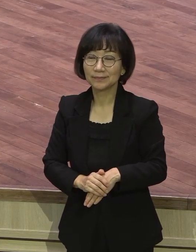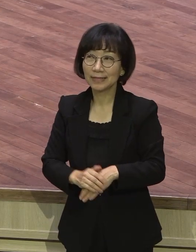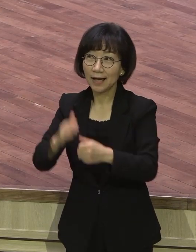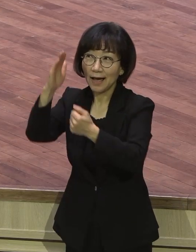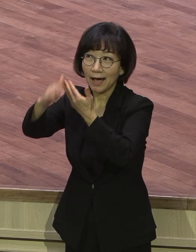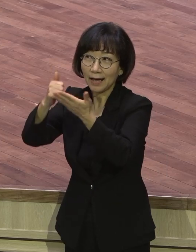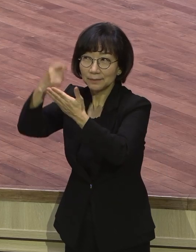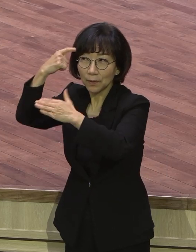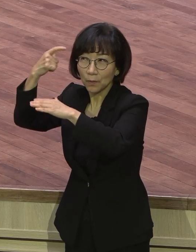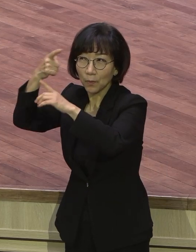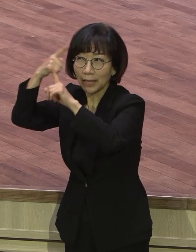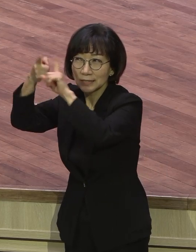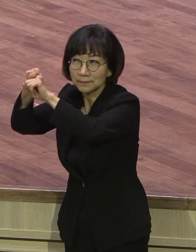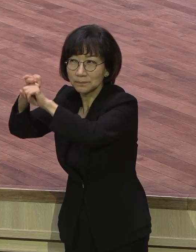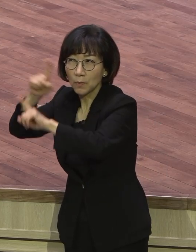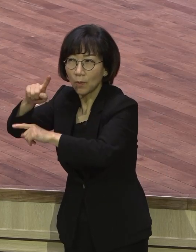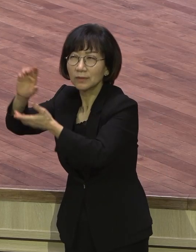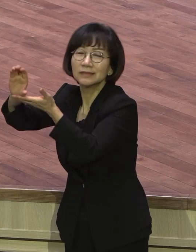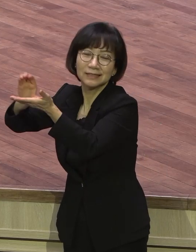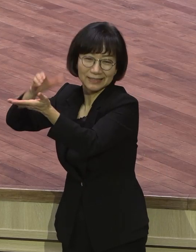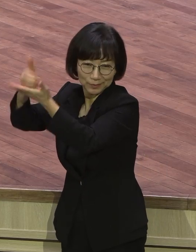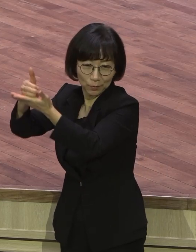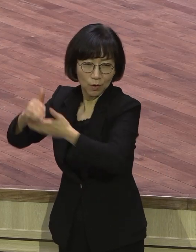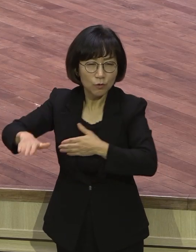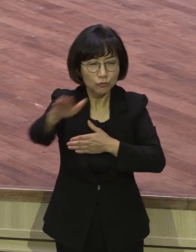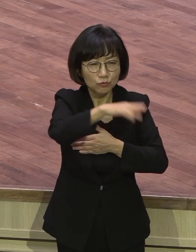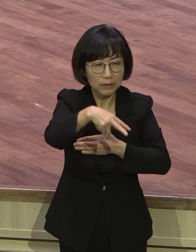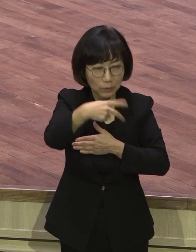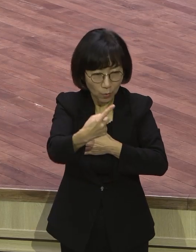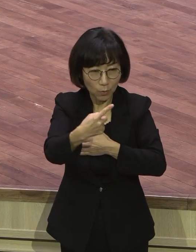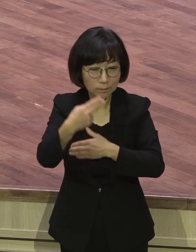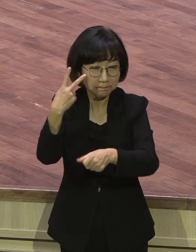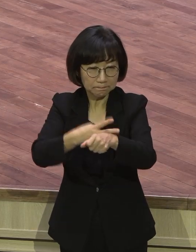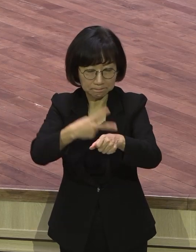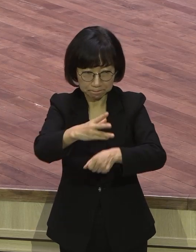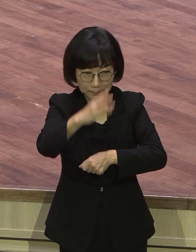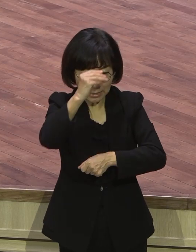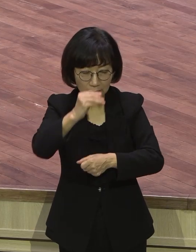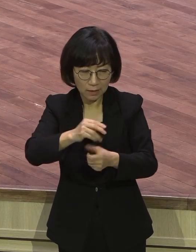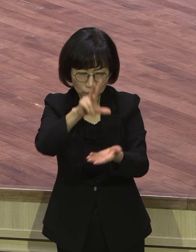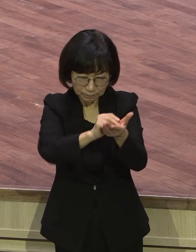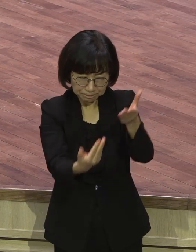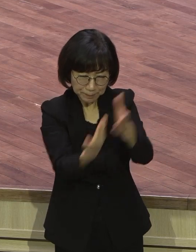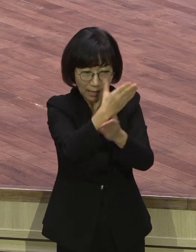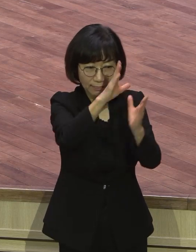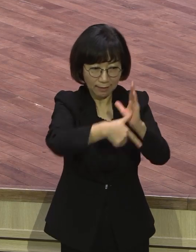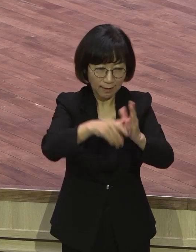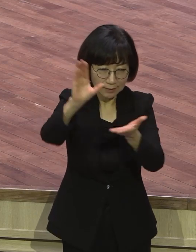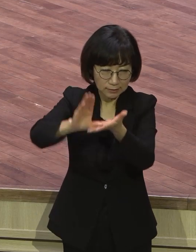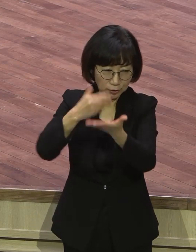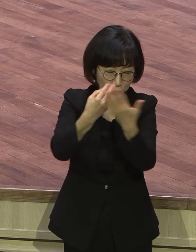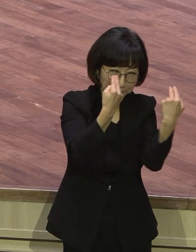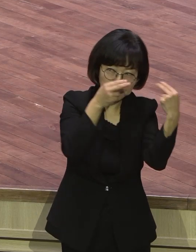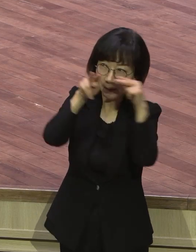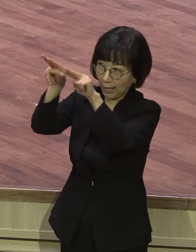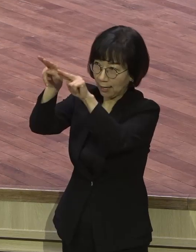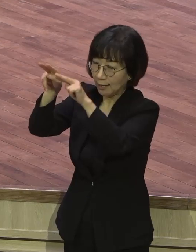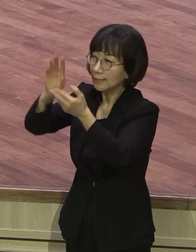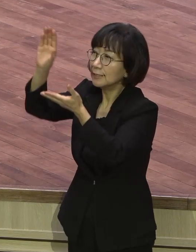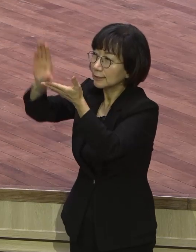관심이 그리스도밖에 없기 때문에 우리의 관심도 그렇게 돼야 돼요 그래서 모든 문제가 오거든 그리스도가 모든 문제 해결자다